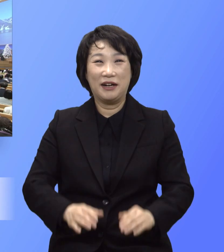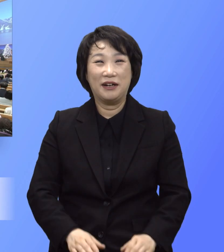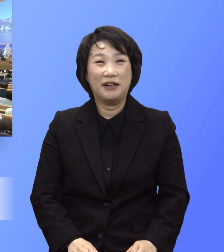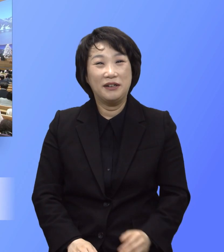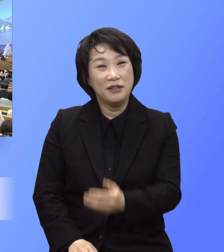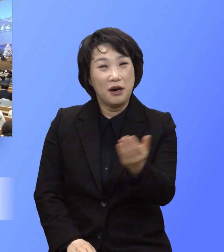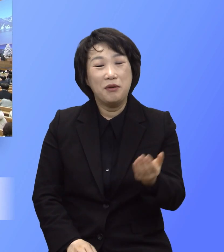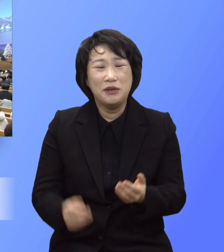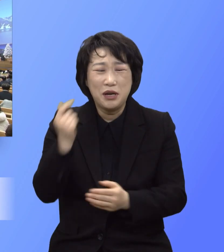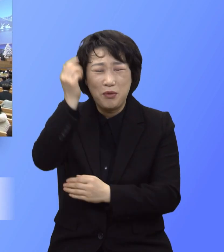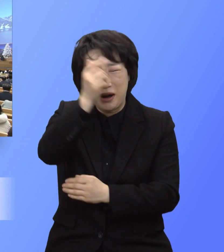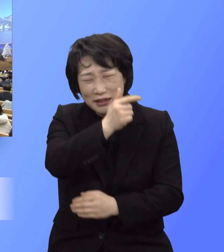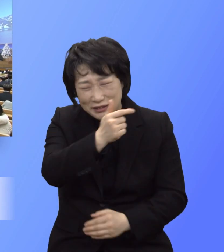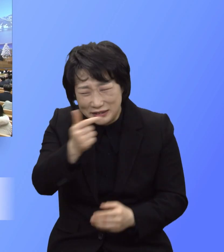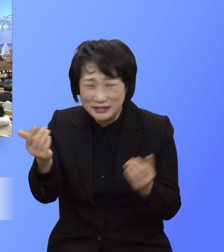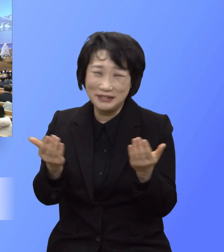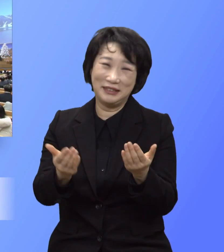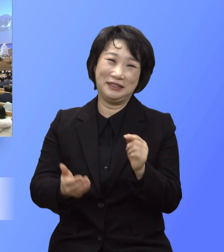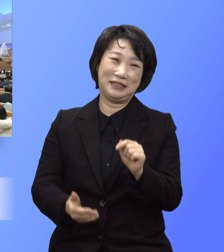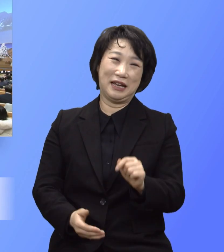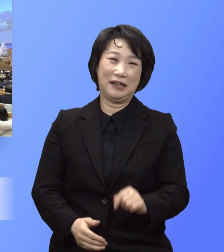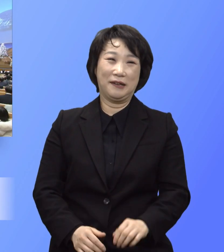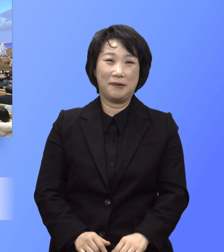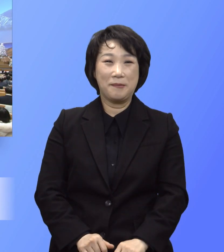얼마나 영광스러운 일이냐 이 말이야.